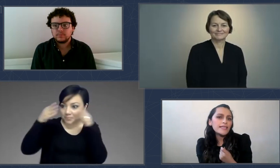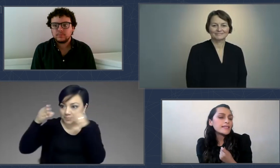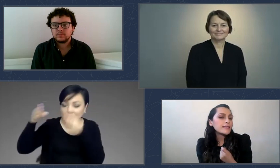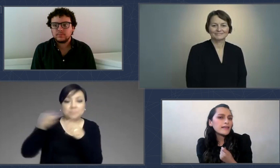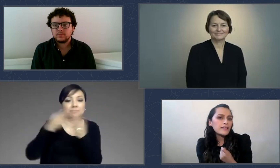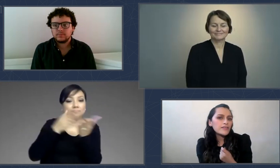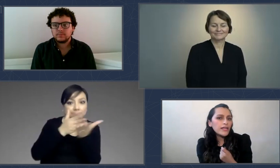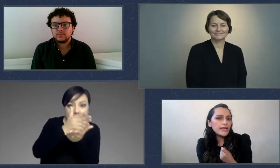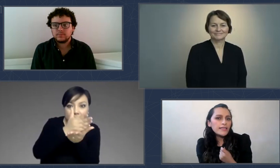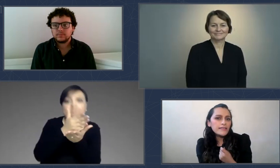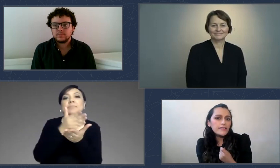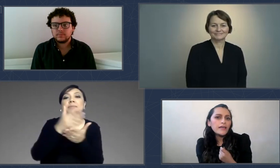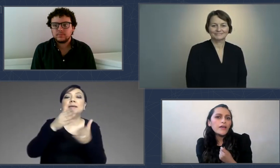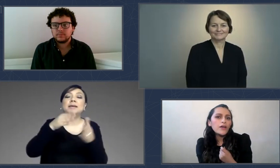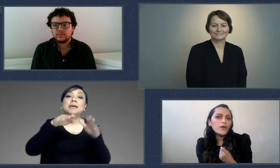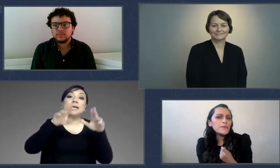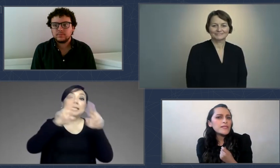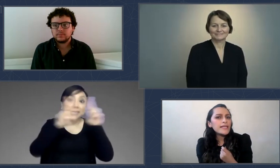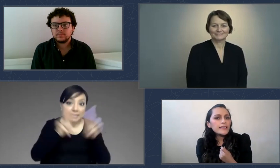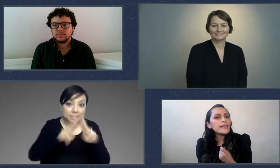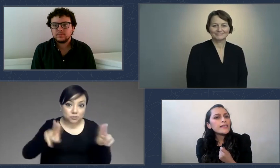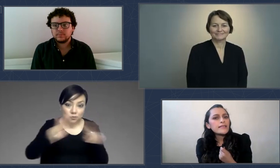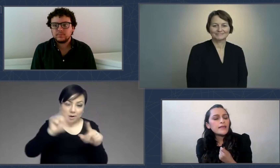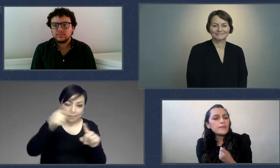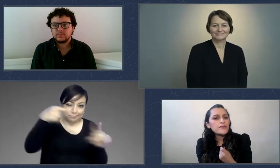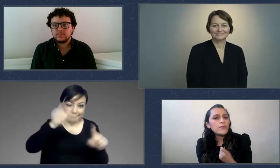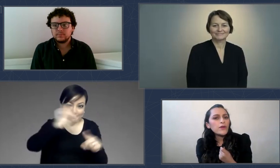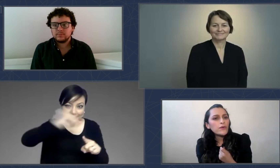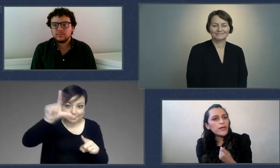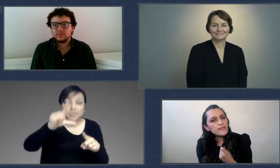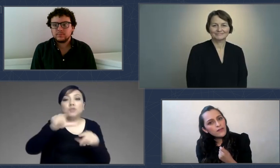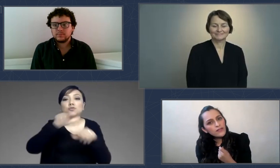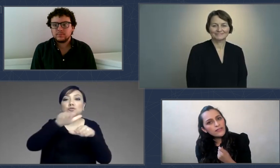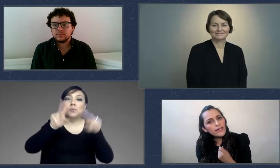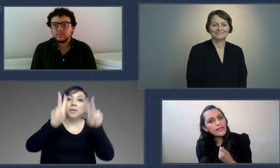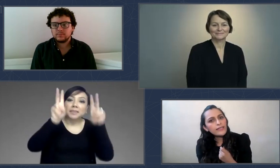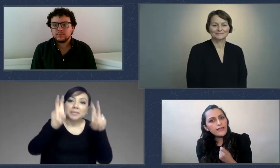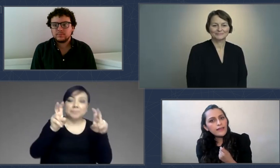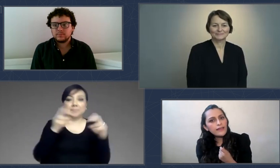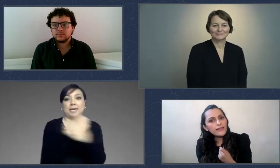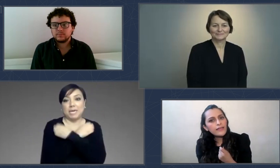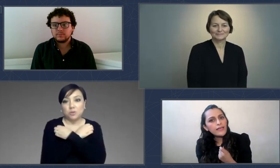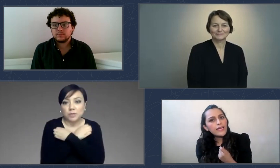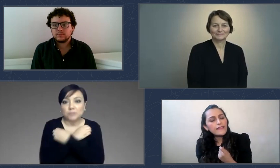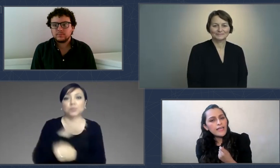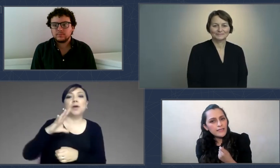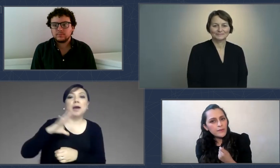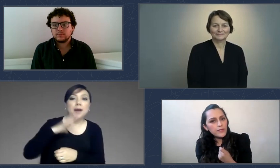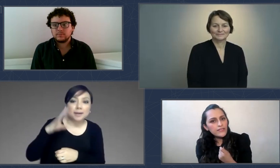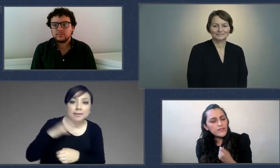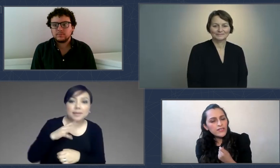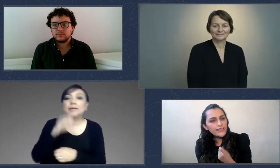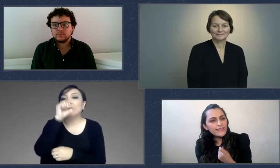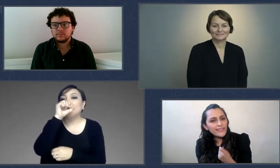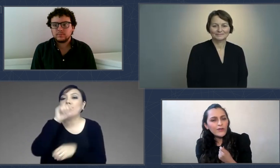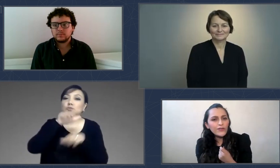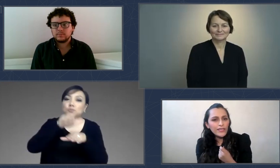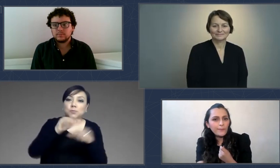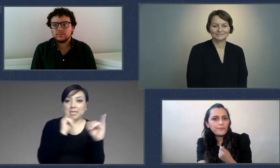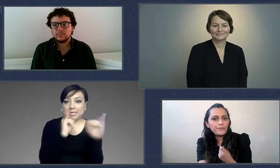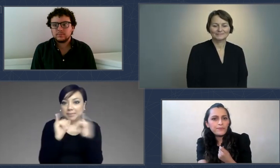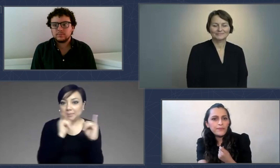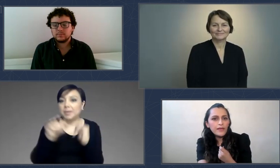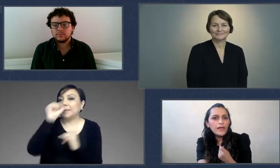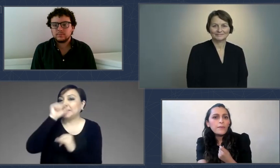a señas internacionales, con especial interés en temas como educación, calidad de la interpretación y